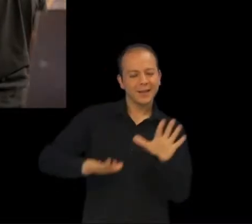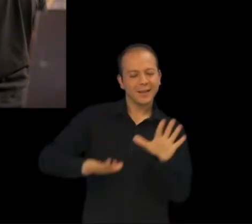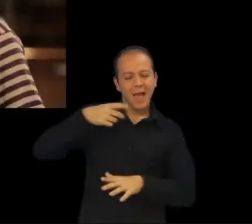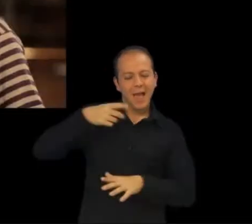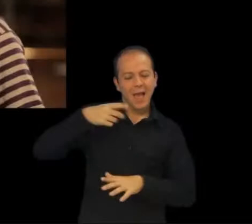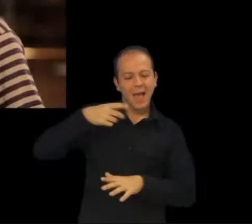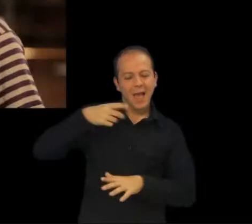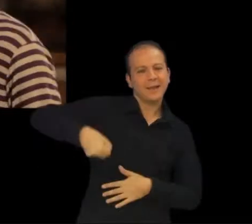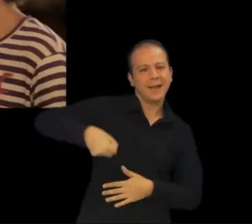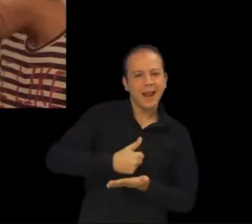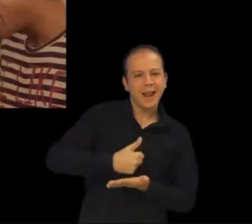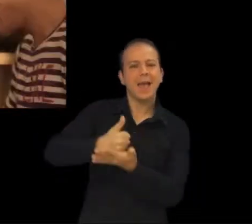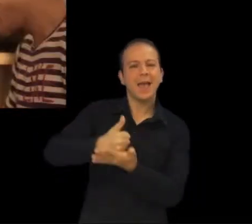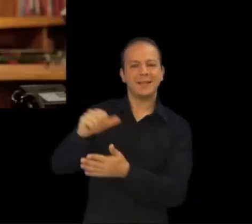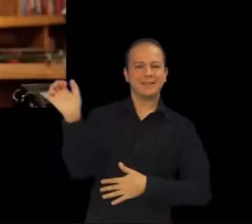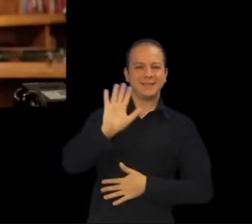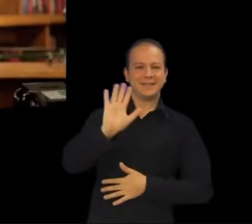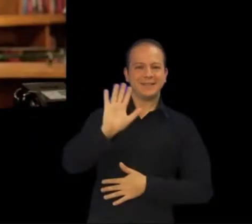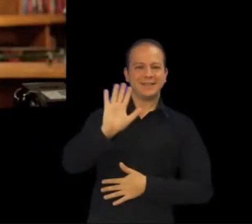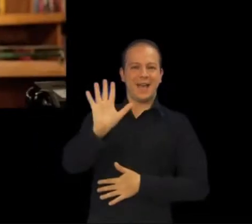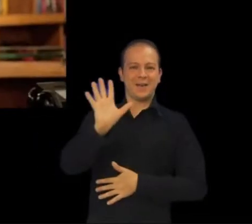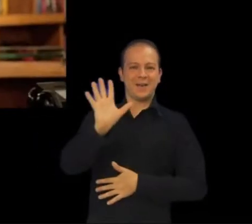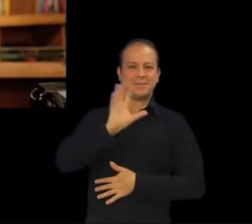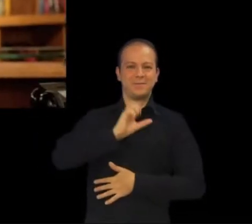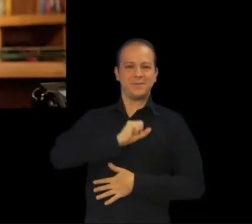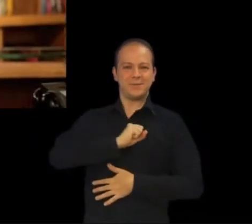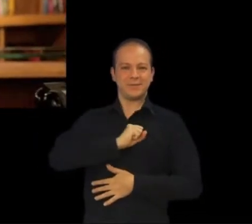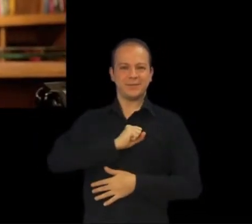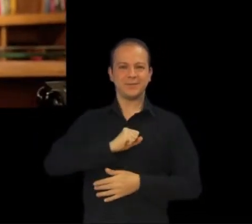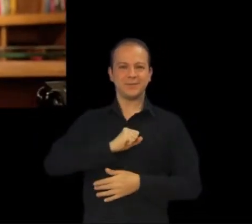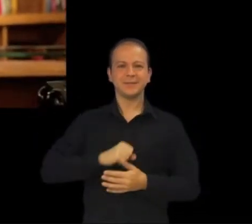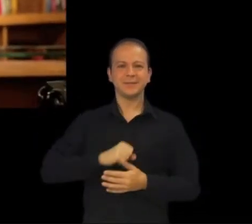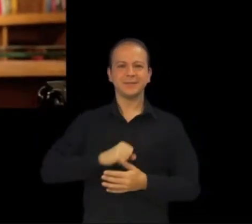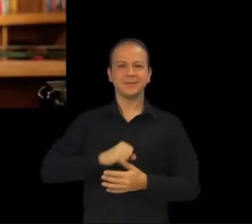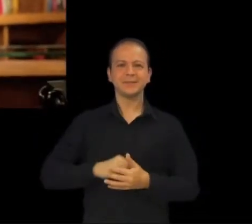Mulher tá infiel, você dá sacolinha no braço do rapaz, que não é bom.